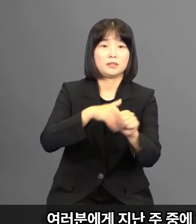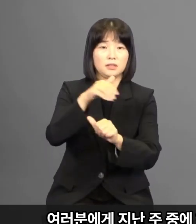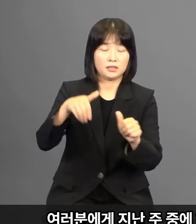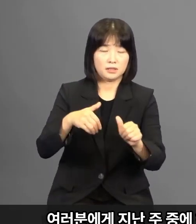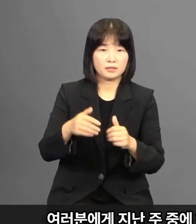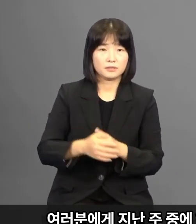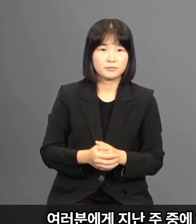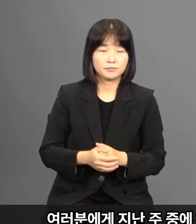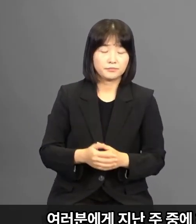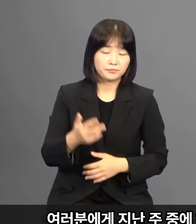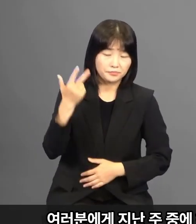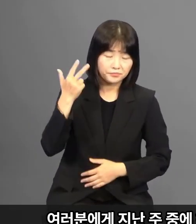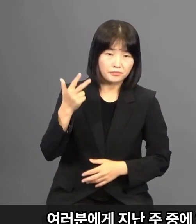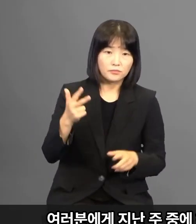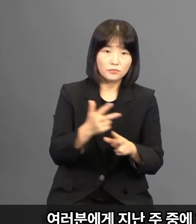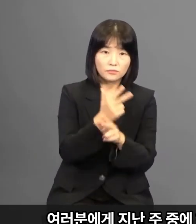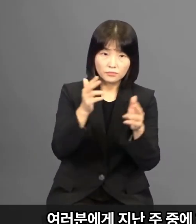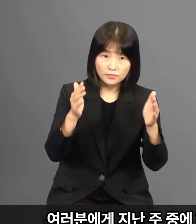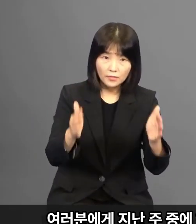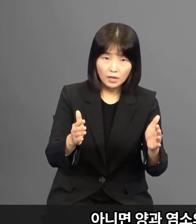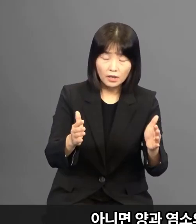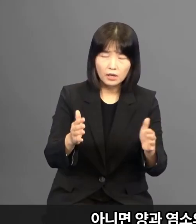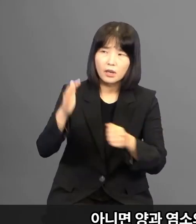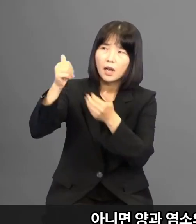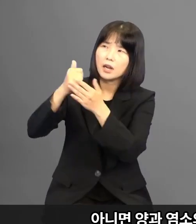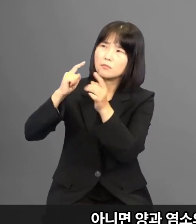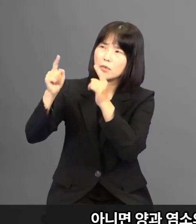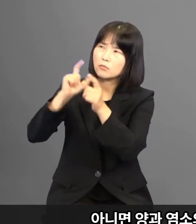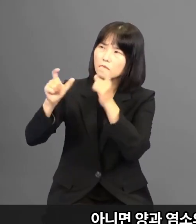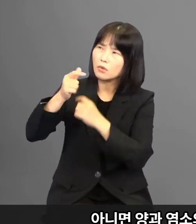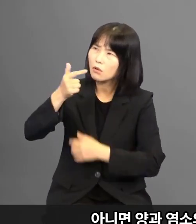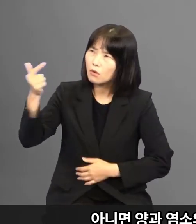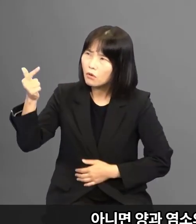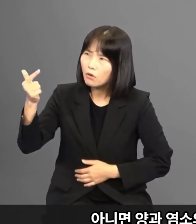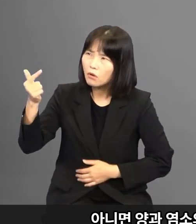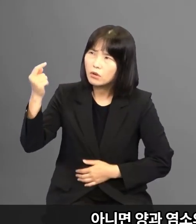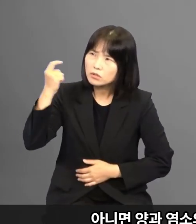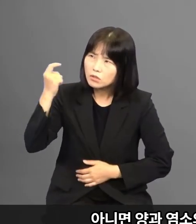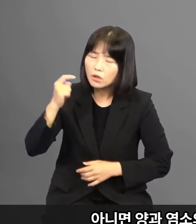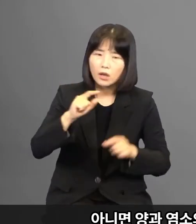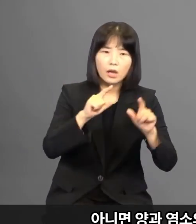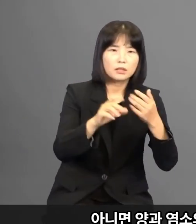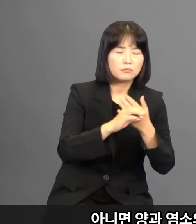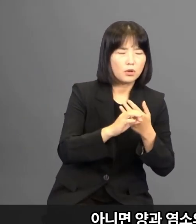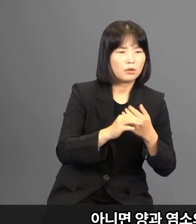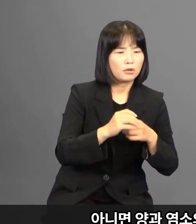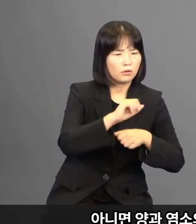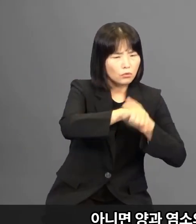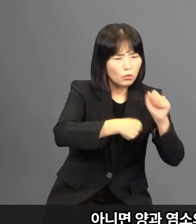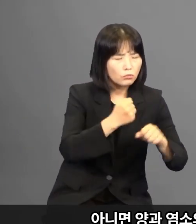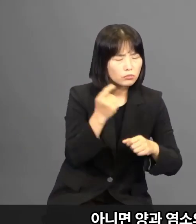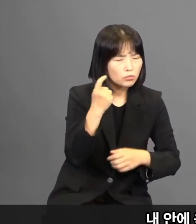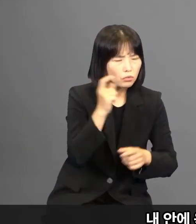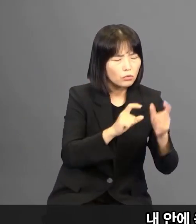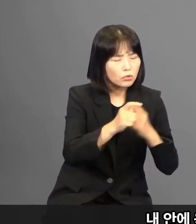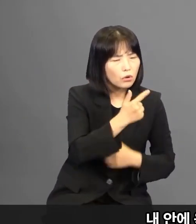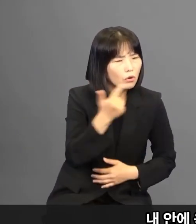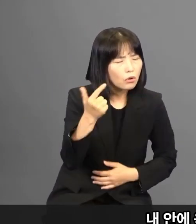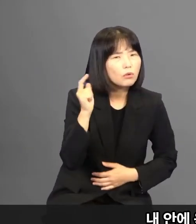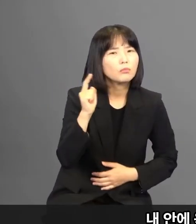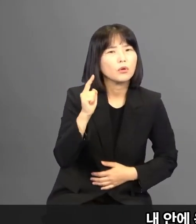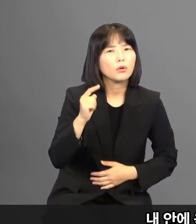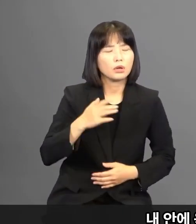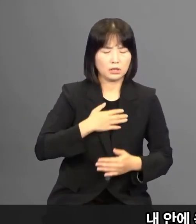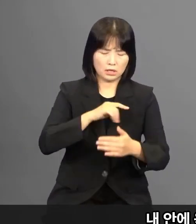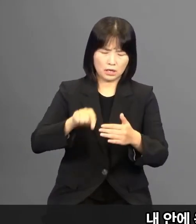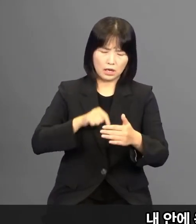중에 하나님의 말씀이 더 크게 들렸습니까? 아니면 양과 염소의 소리가 더 크게 들렸습니까? 내 안에